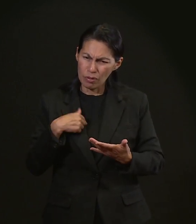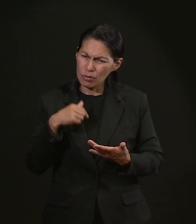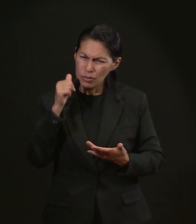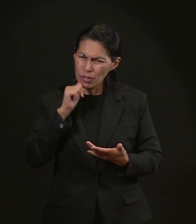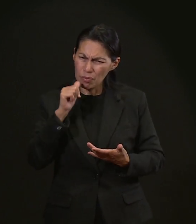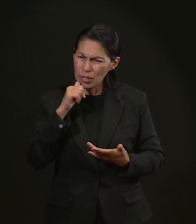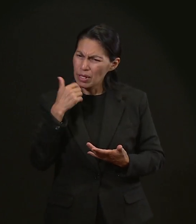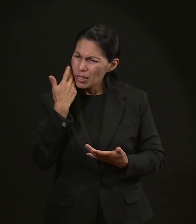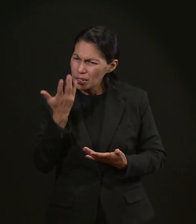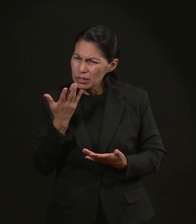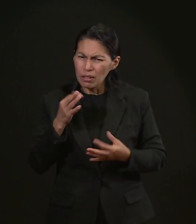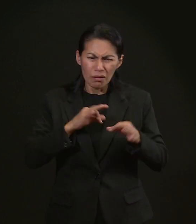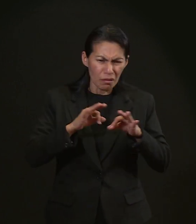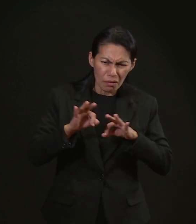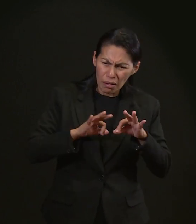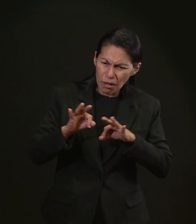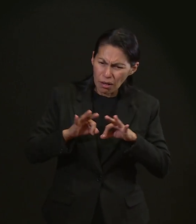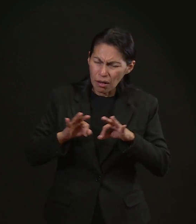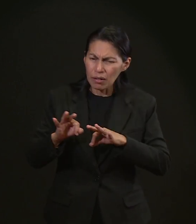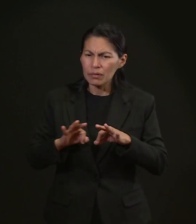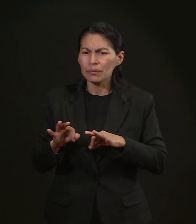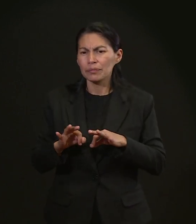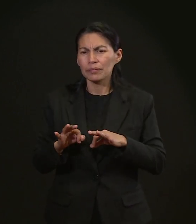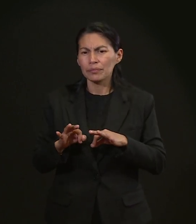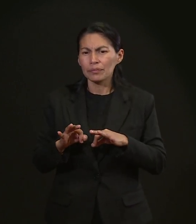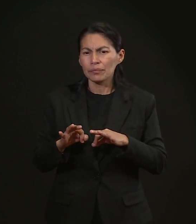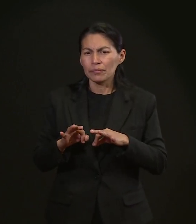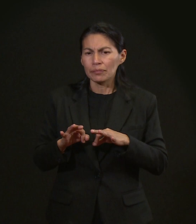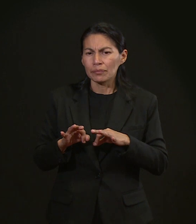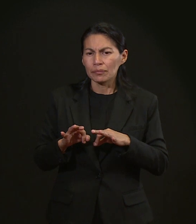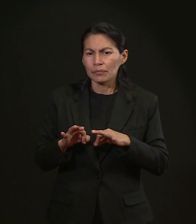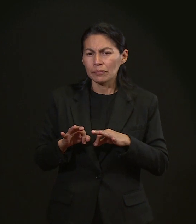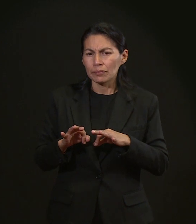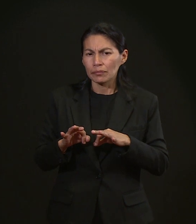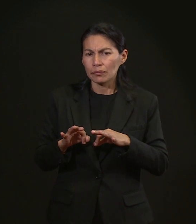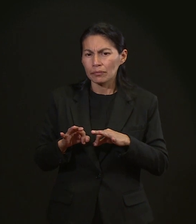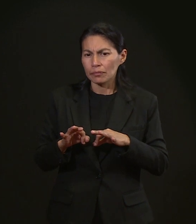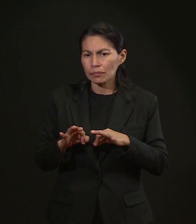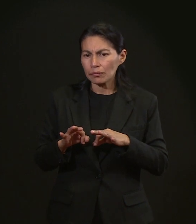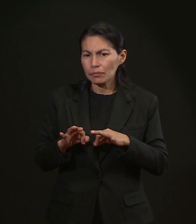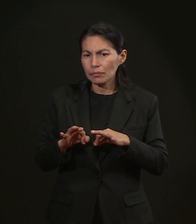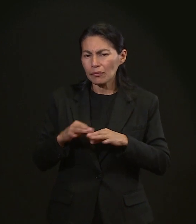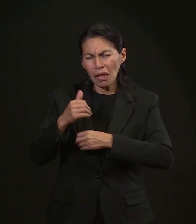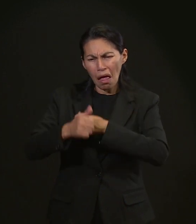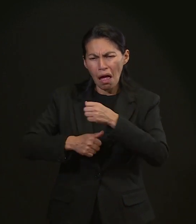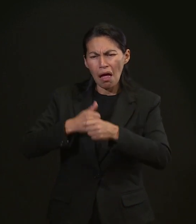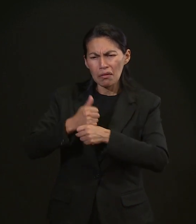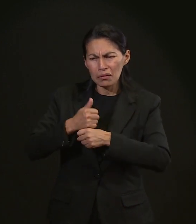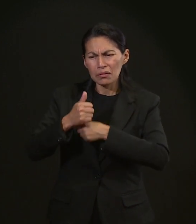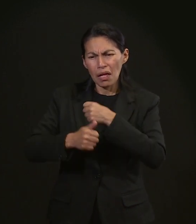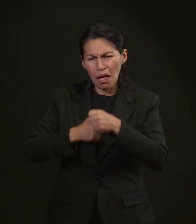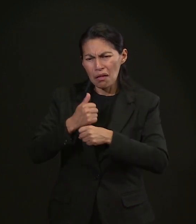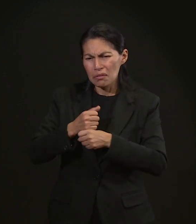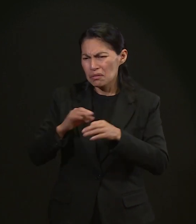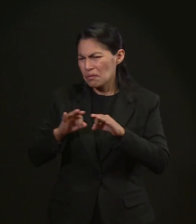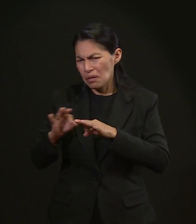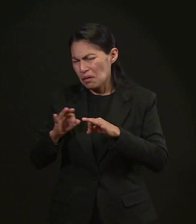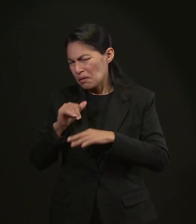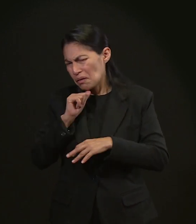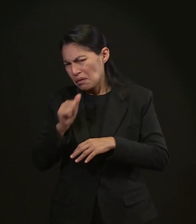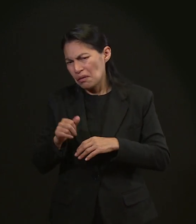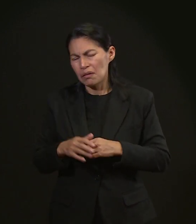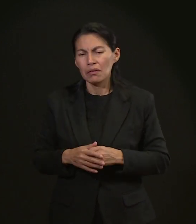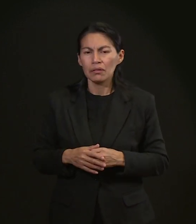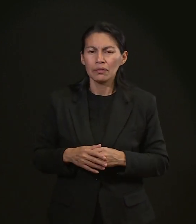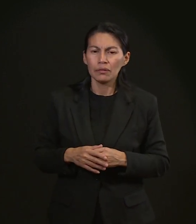ejercer mi carrera después de que nacieron mis hijos tarde pues varios años sin